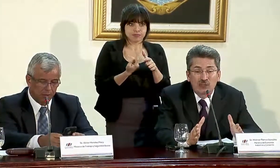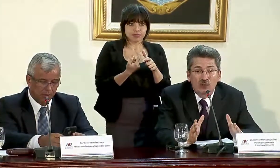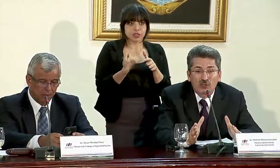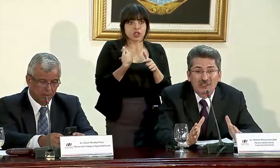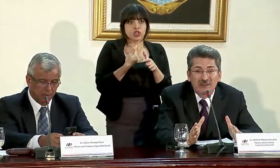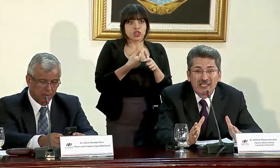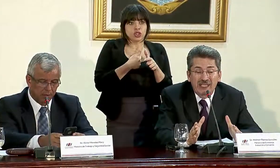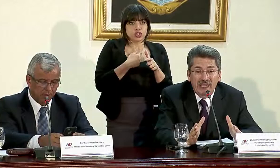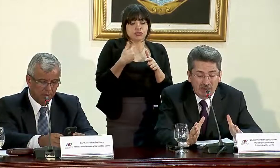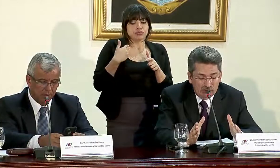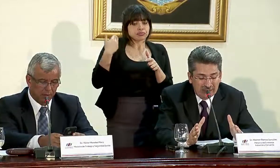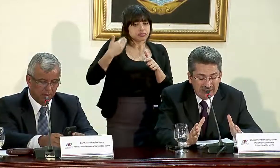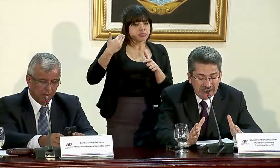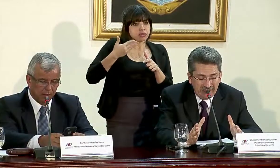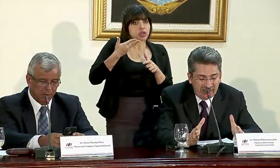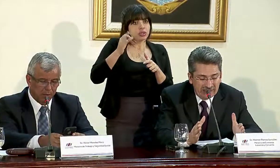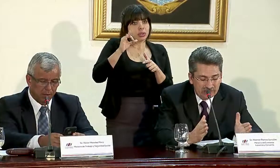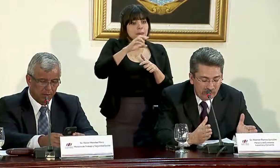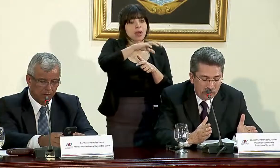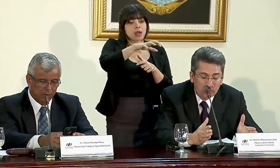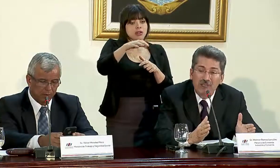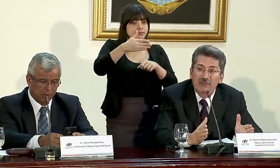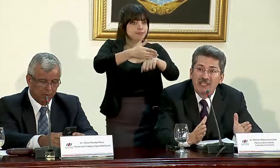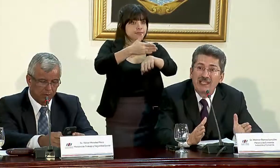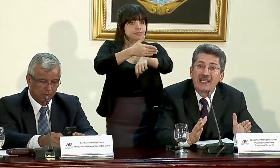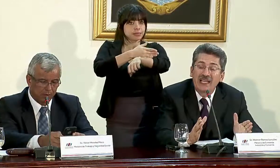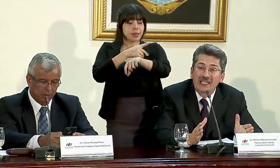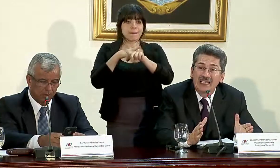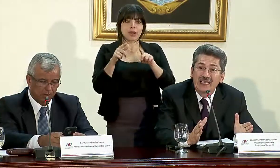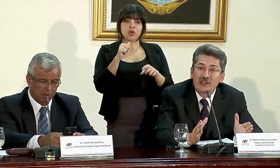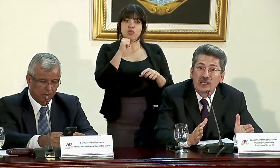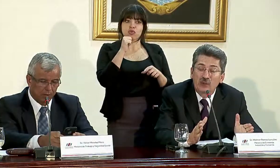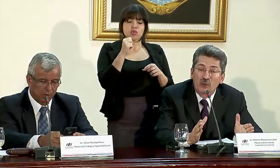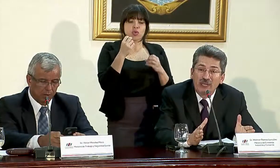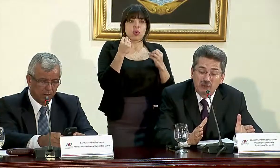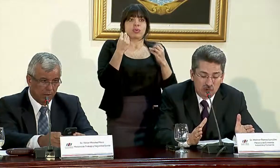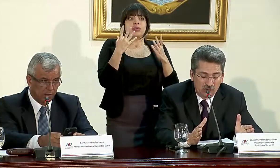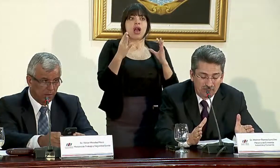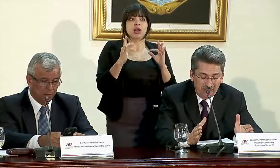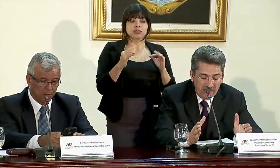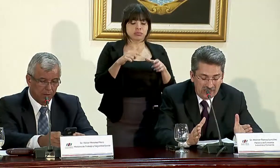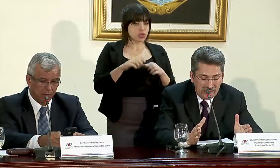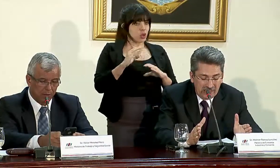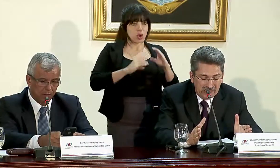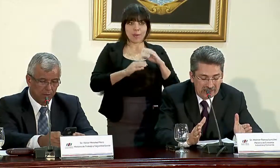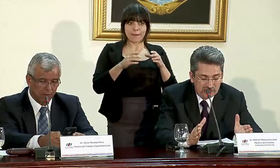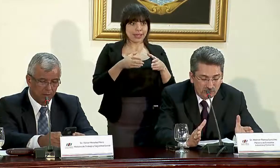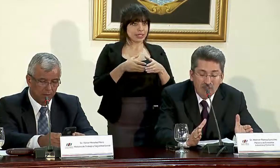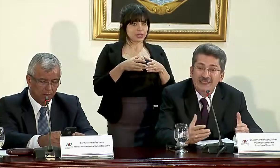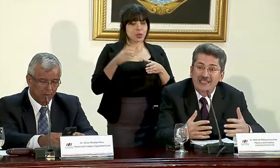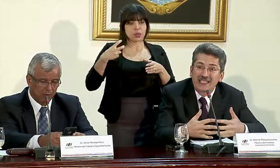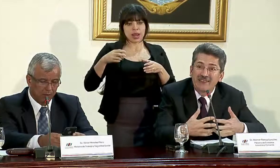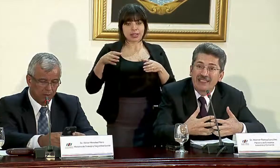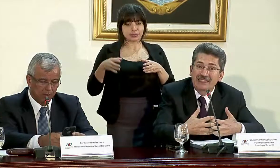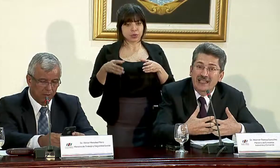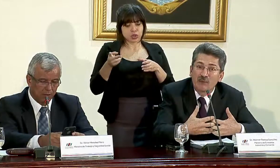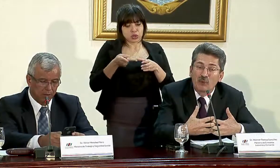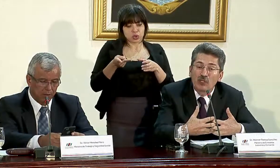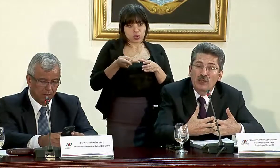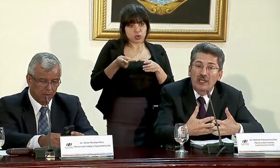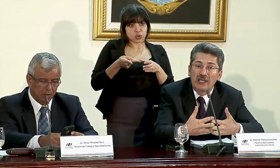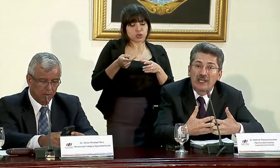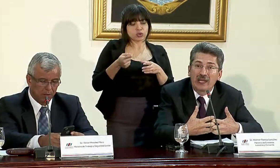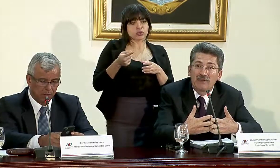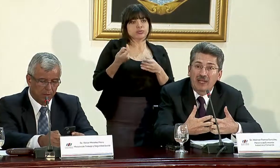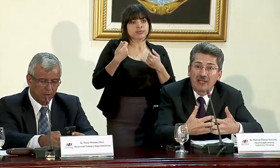ido haciendo cosas bien en otras actividades, pero no tan bien en comercio y en transportes que están